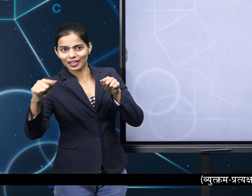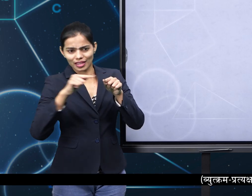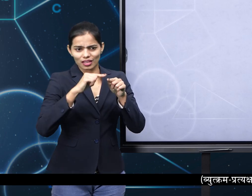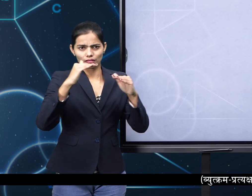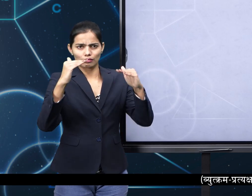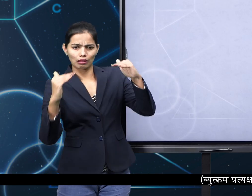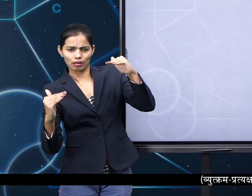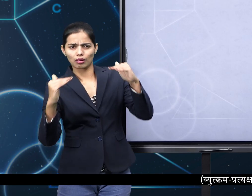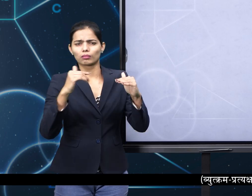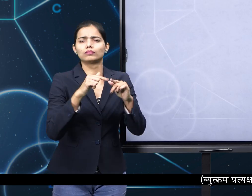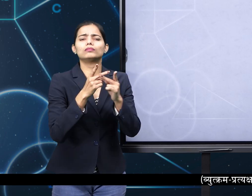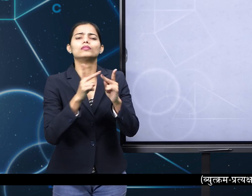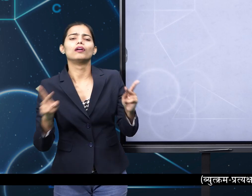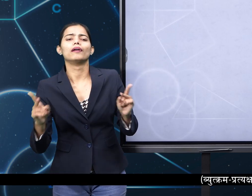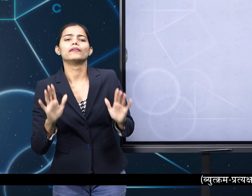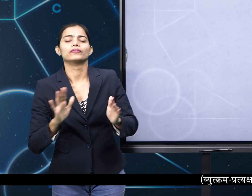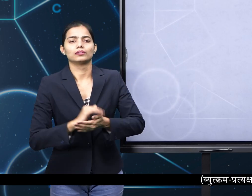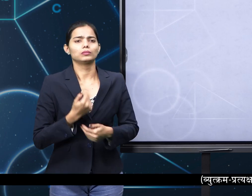व्युत्तम प्रत्यक्ष फरक.